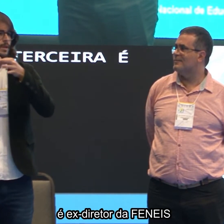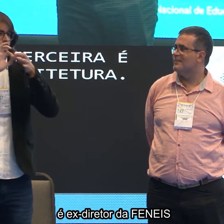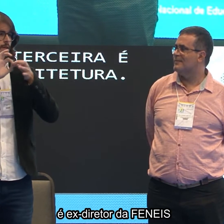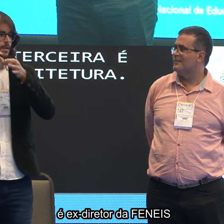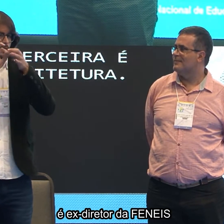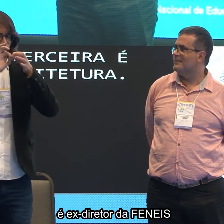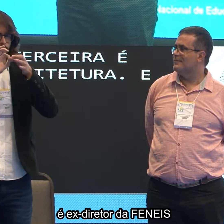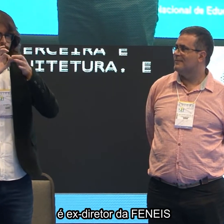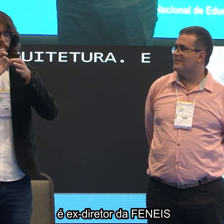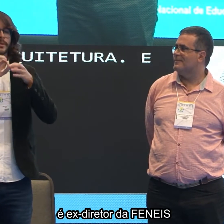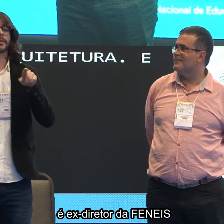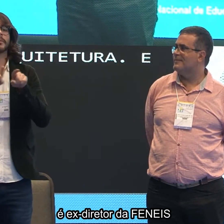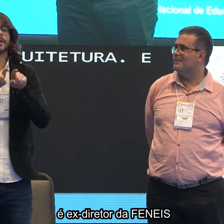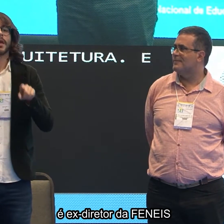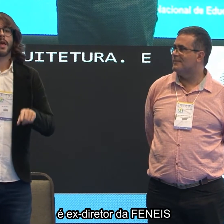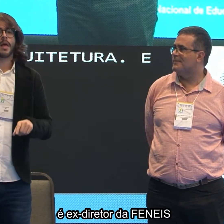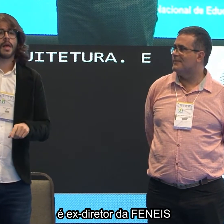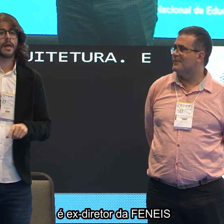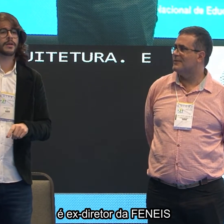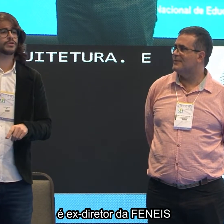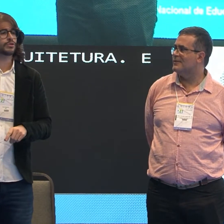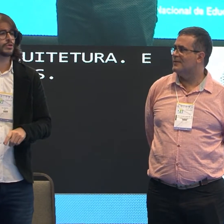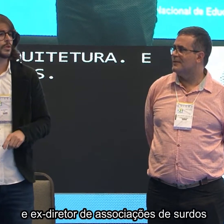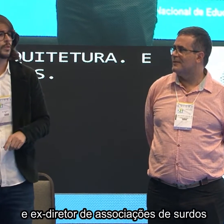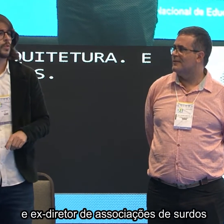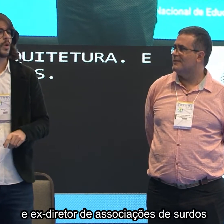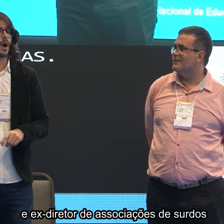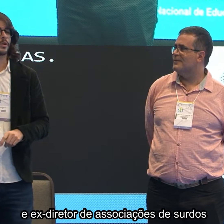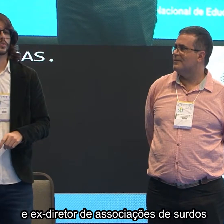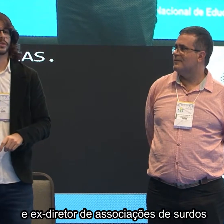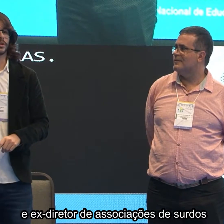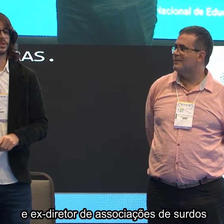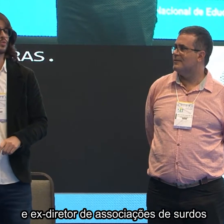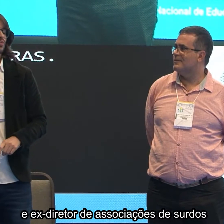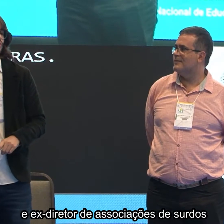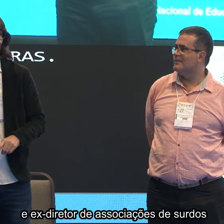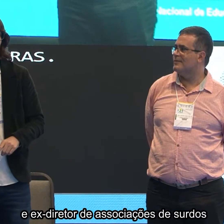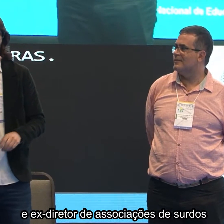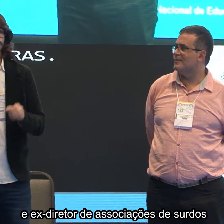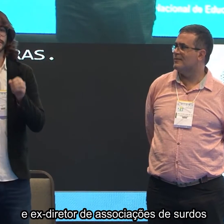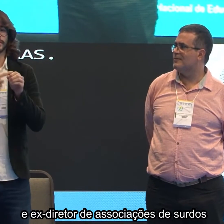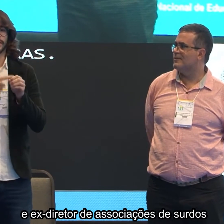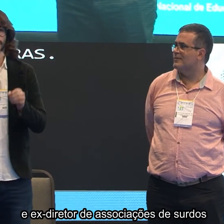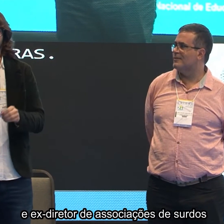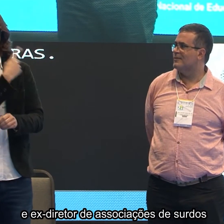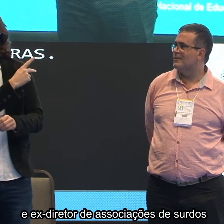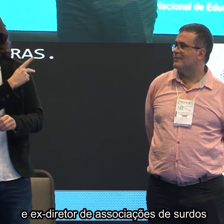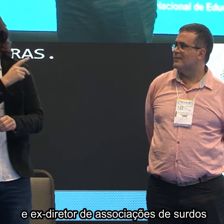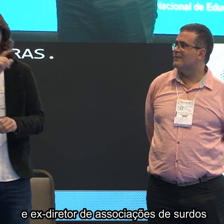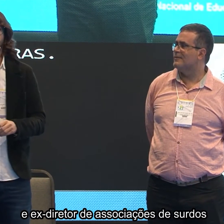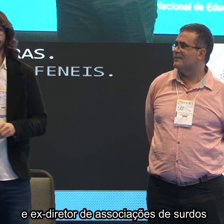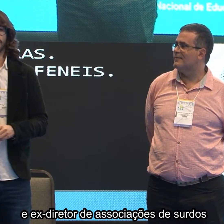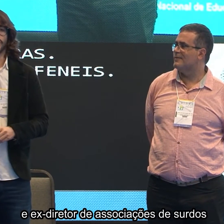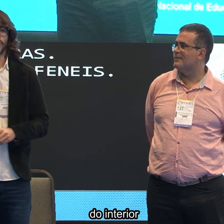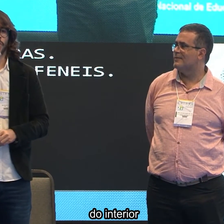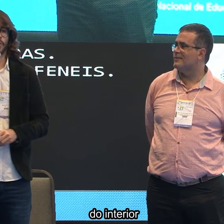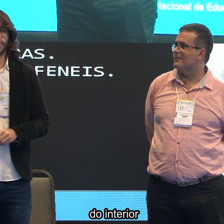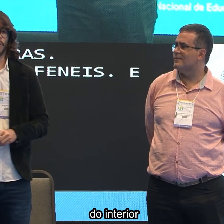Ele é ex-diretor da FENES e também é ex-diretor de associações de surdos do